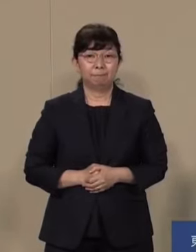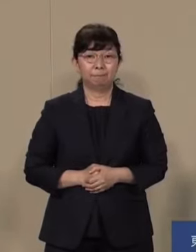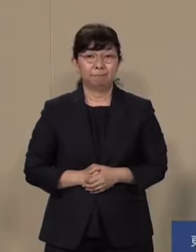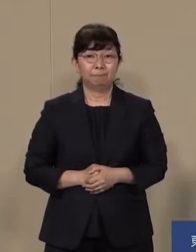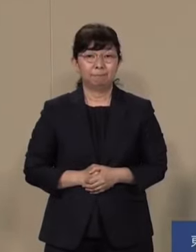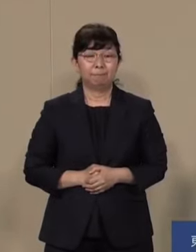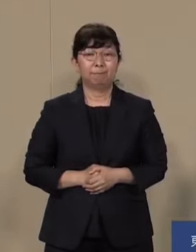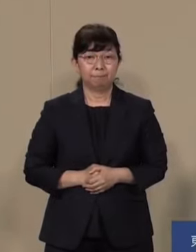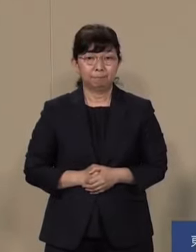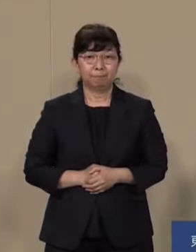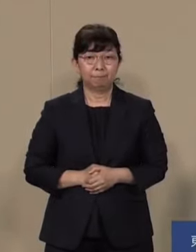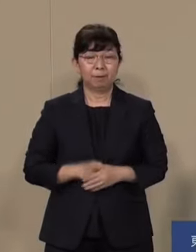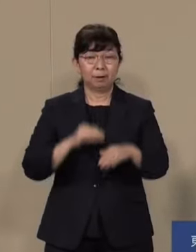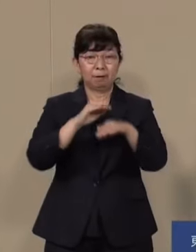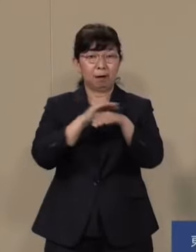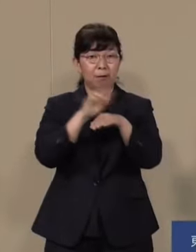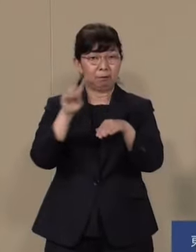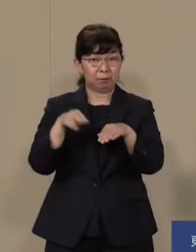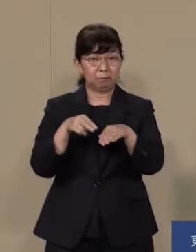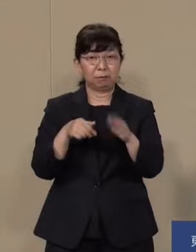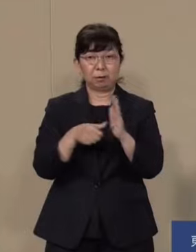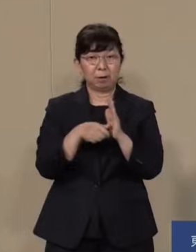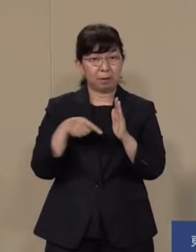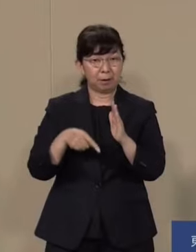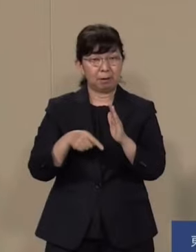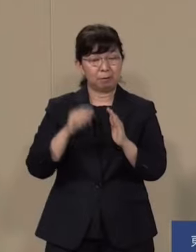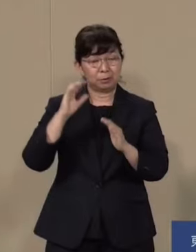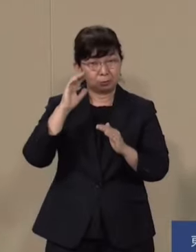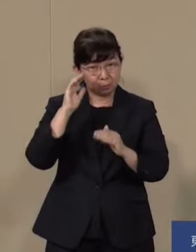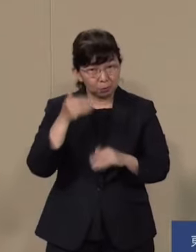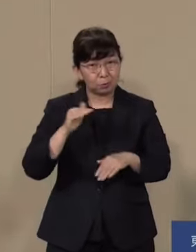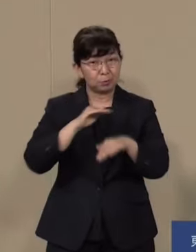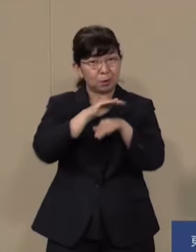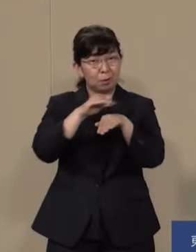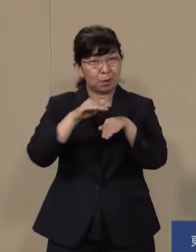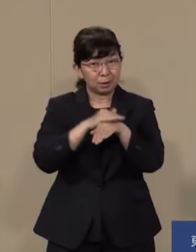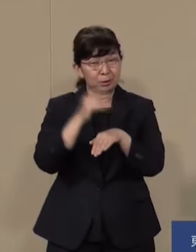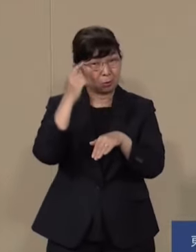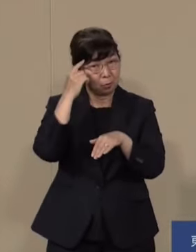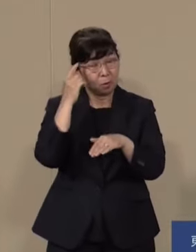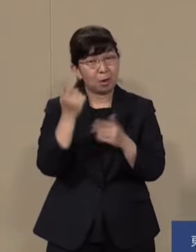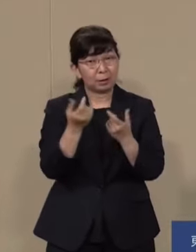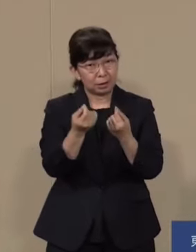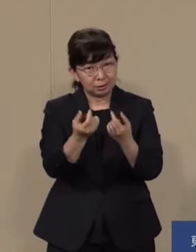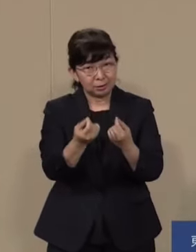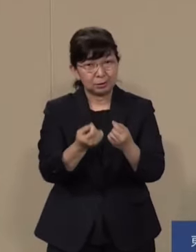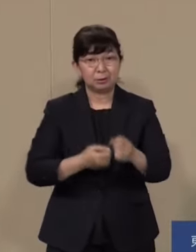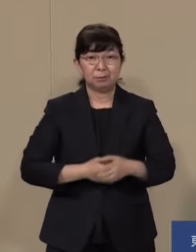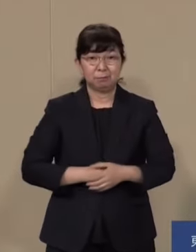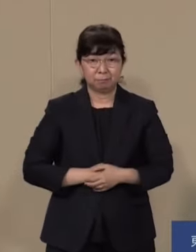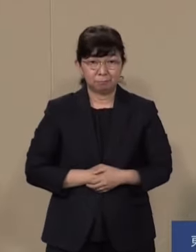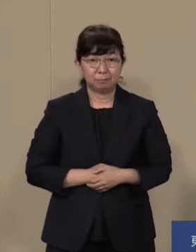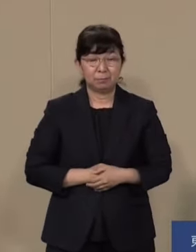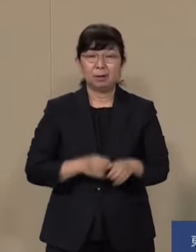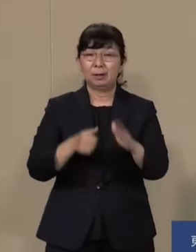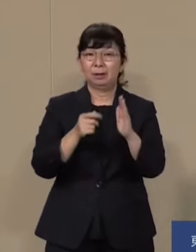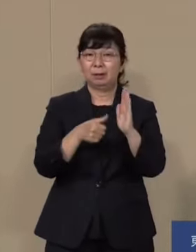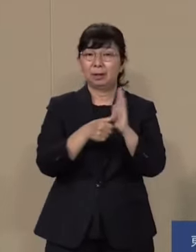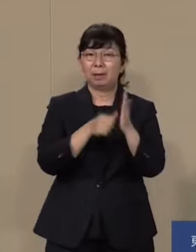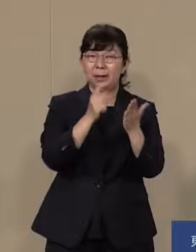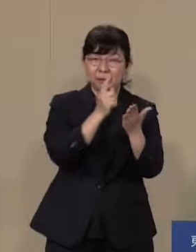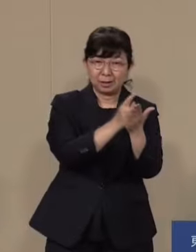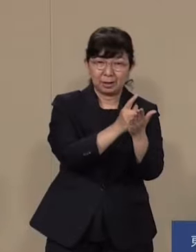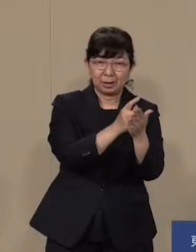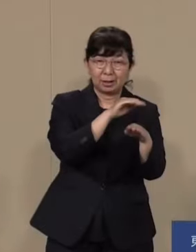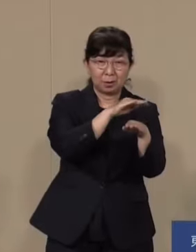ますアイりって名前すごく可愛いと思わない名前だけじゃないよ